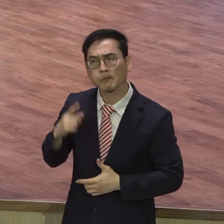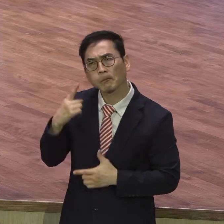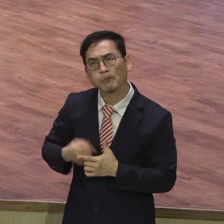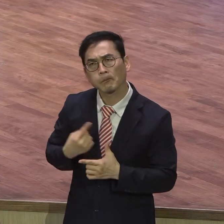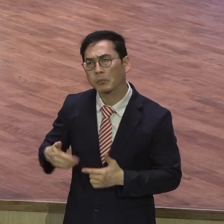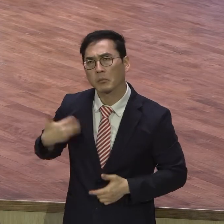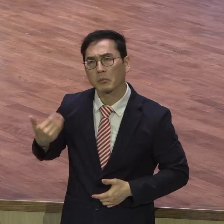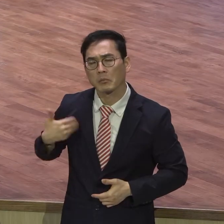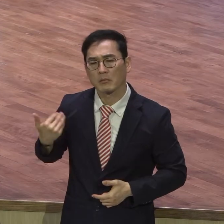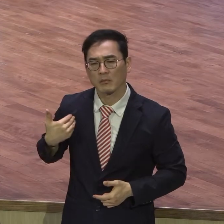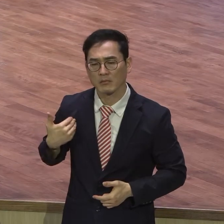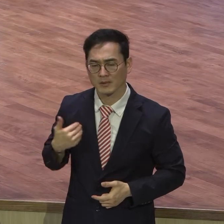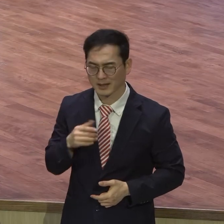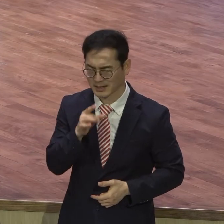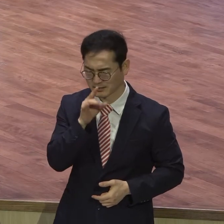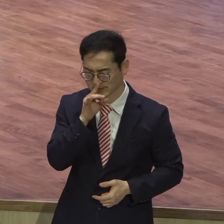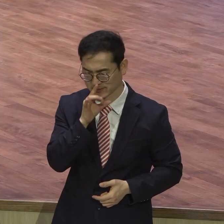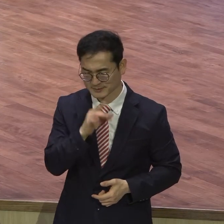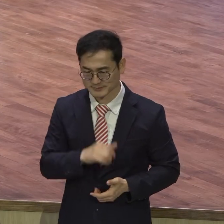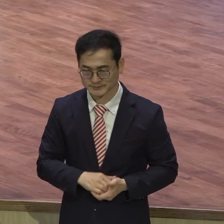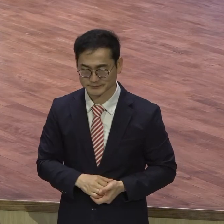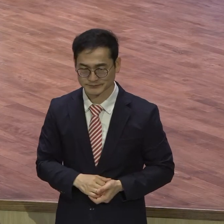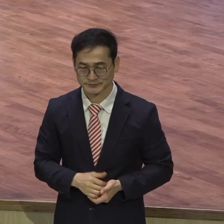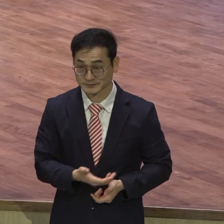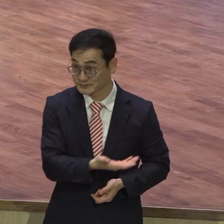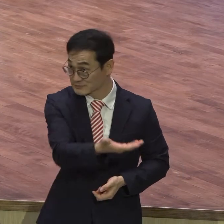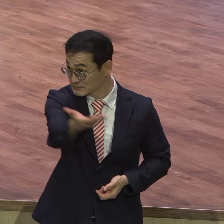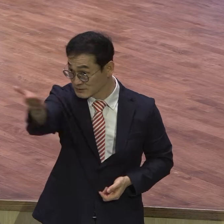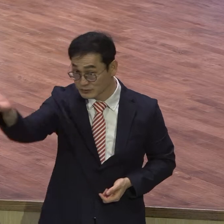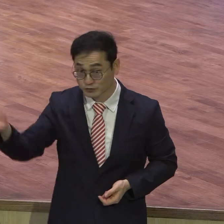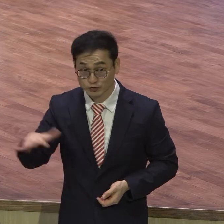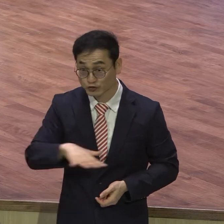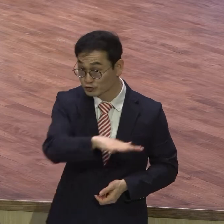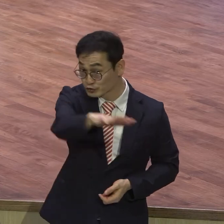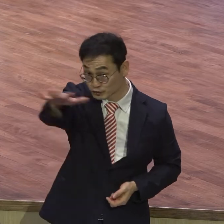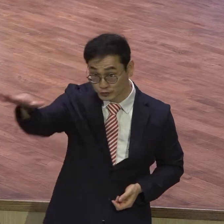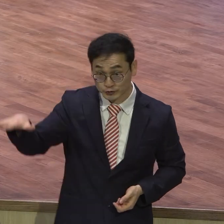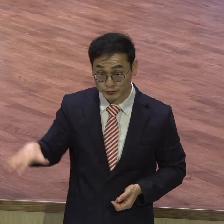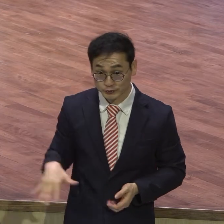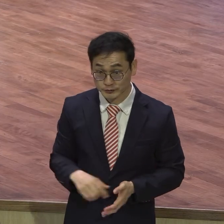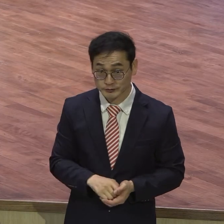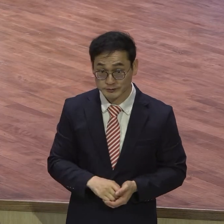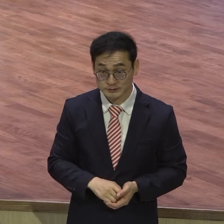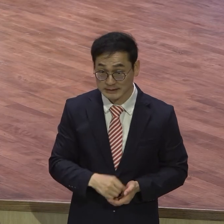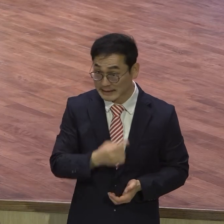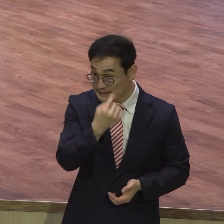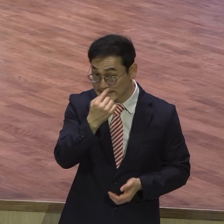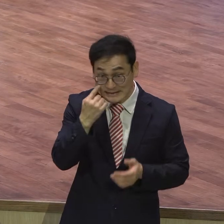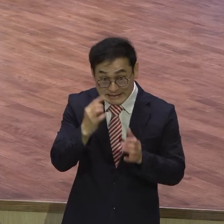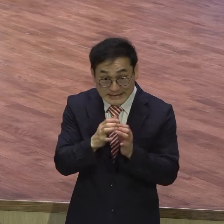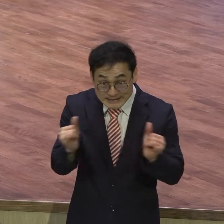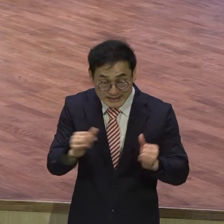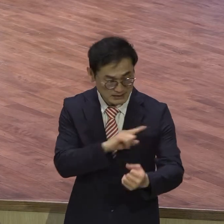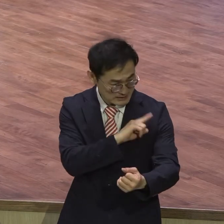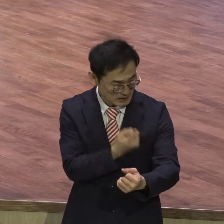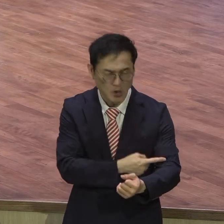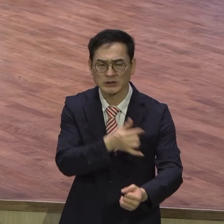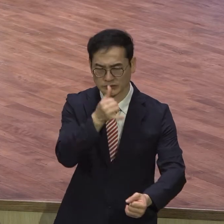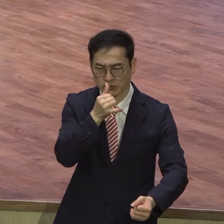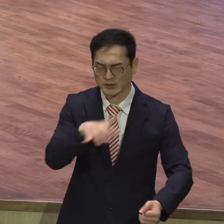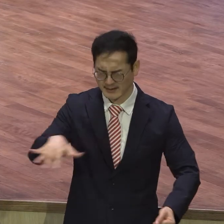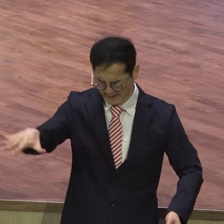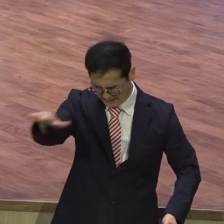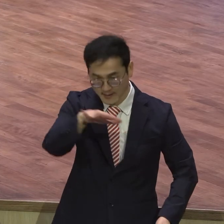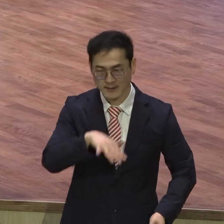제가 볼 때는요 제가 한 사람도 우리 영혼 가족 중에요 정인될 자기 없는 사람이 없어요 다 자기